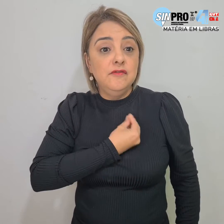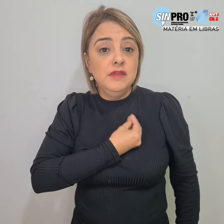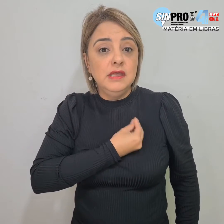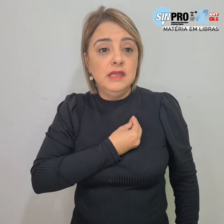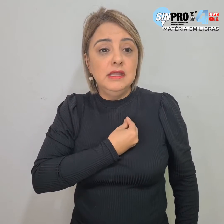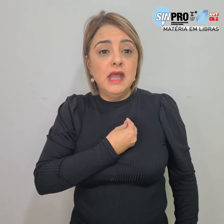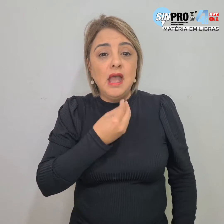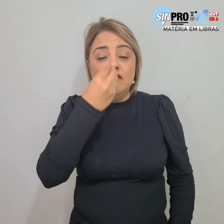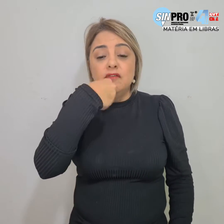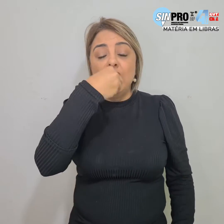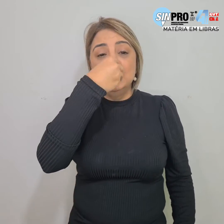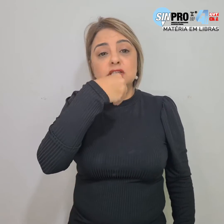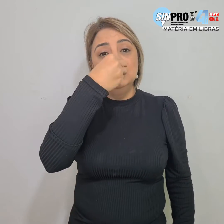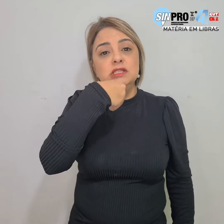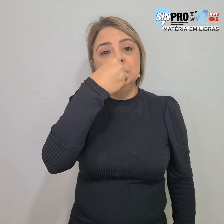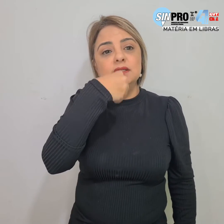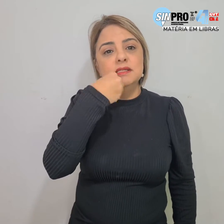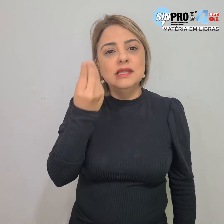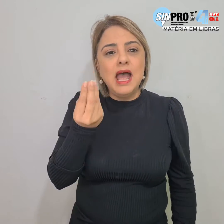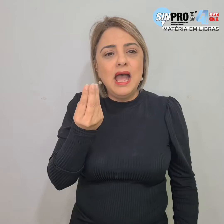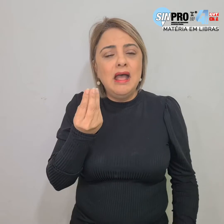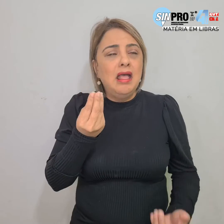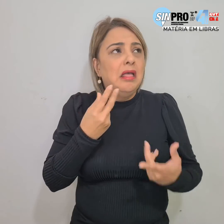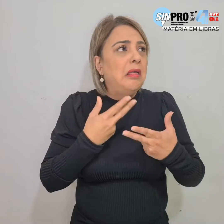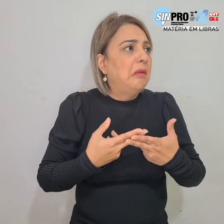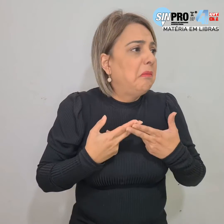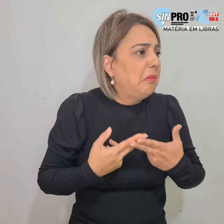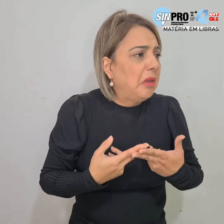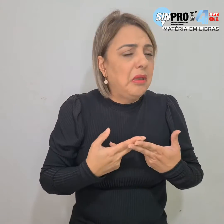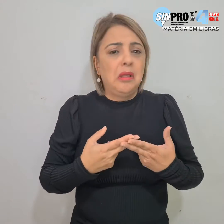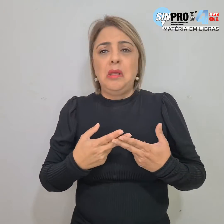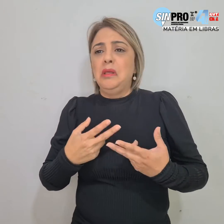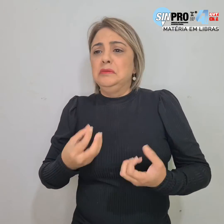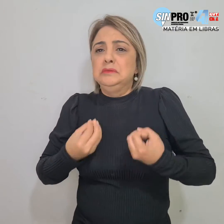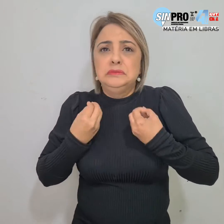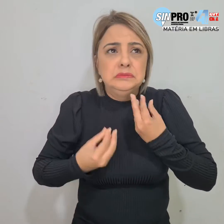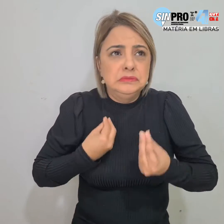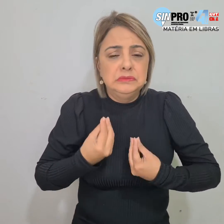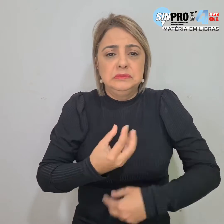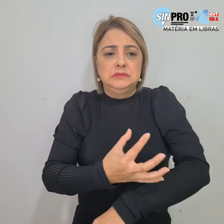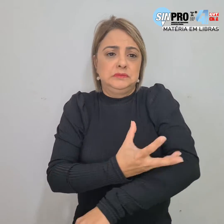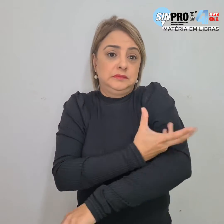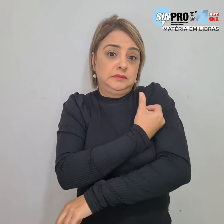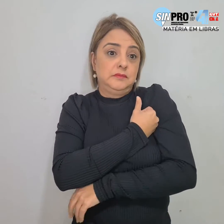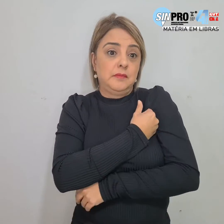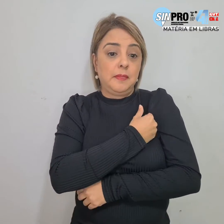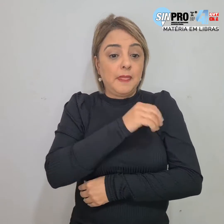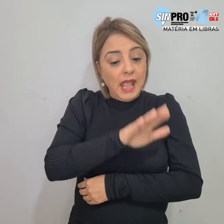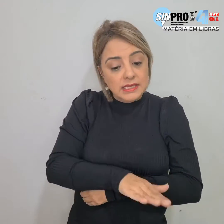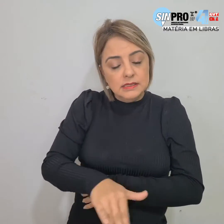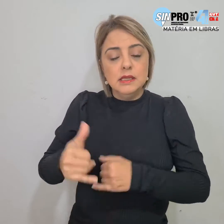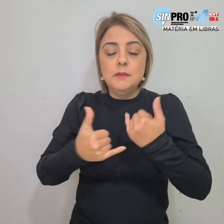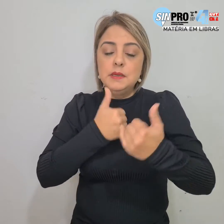fragilizar, debilitar, mexer com o emocional. As crianças precisam voltar a se